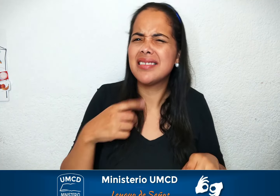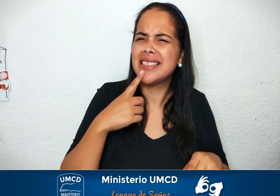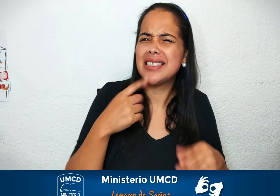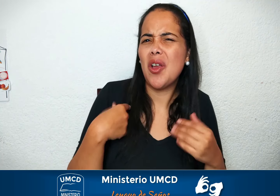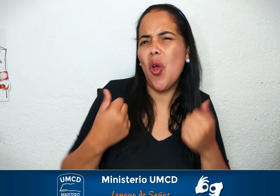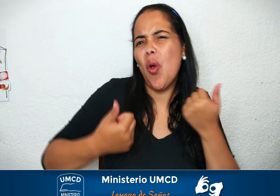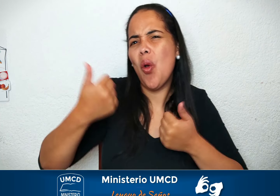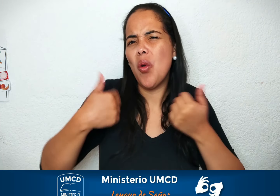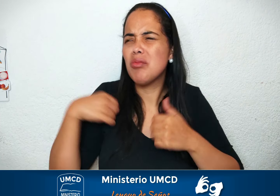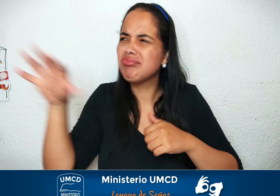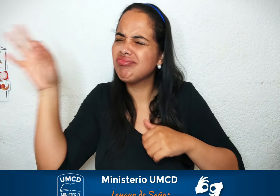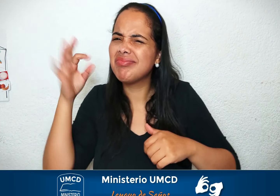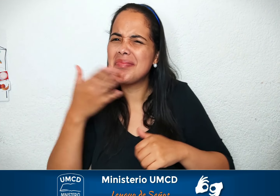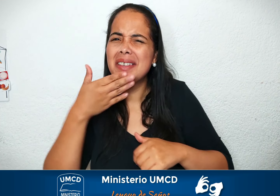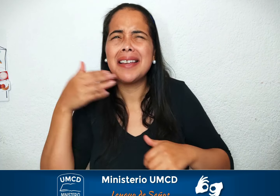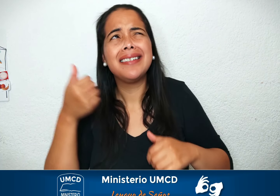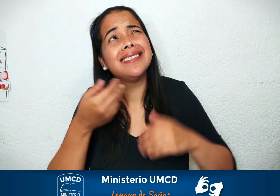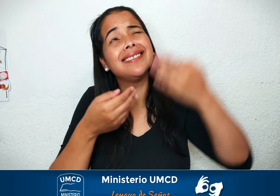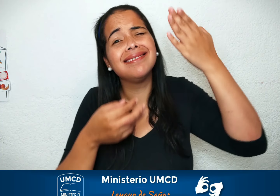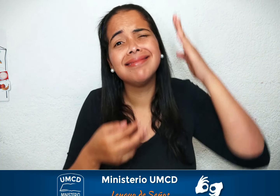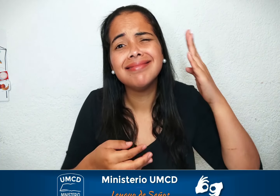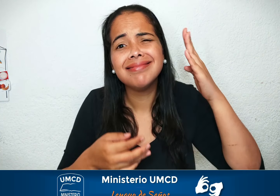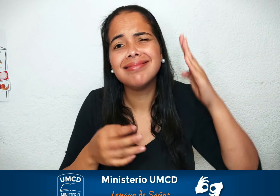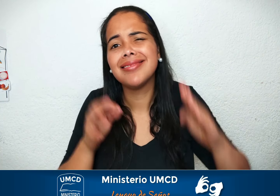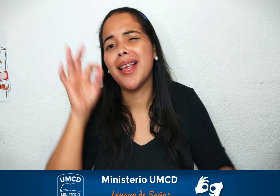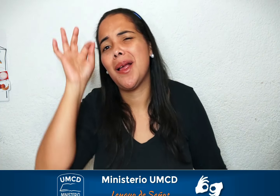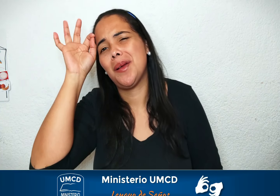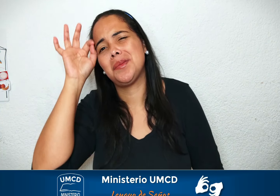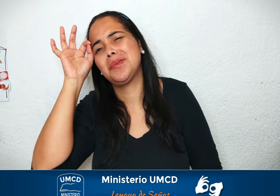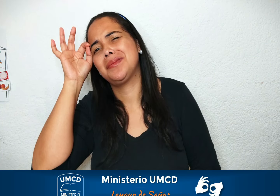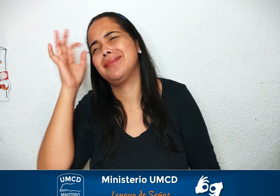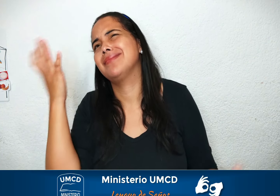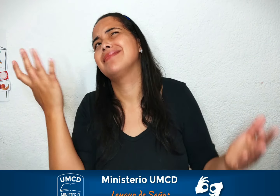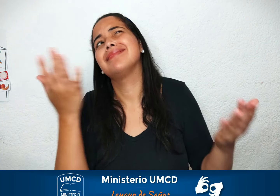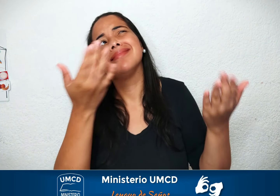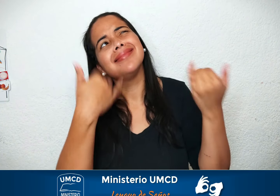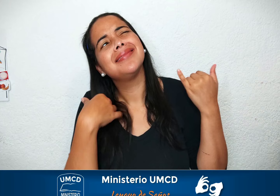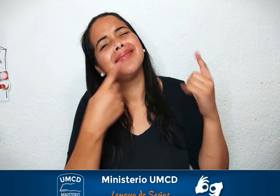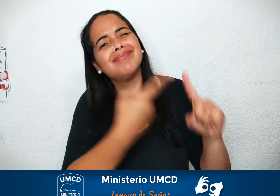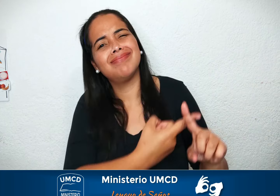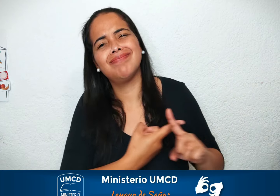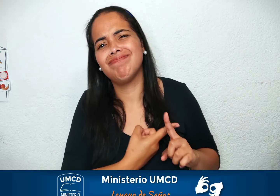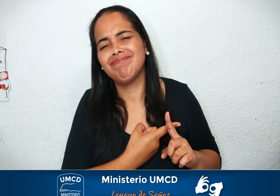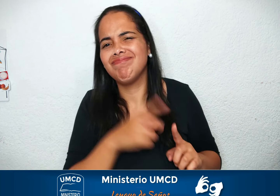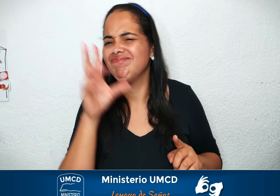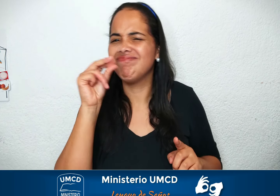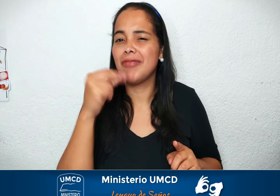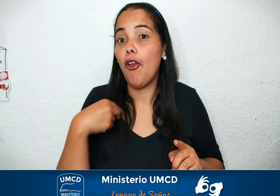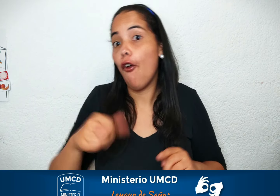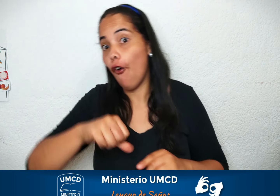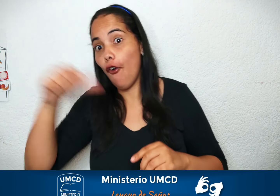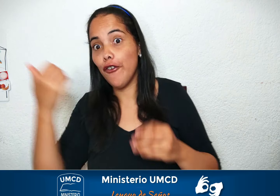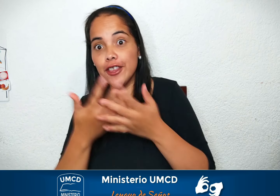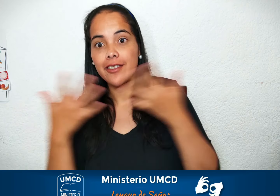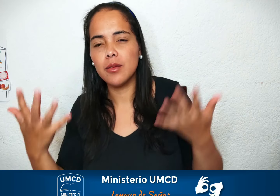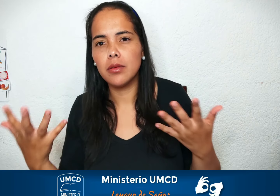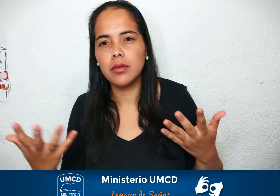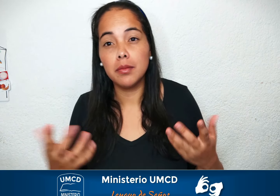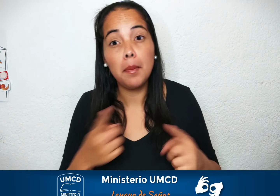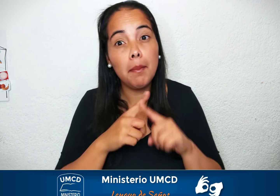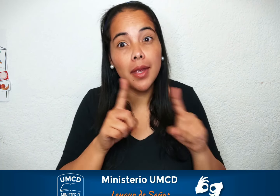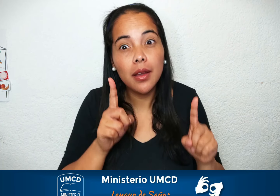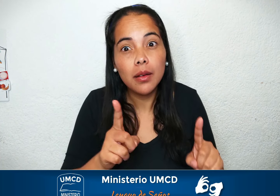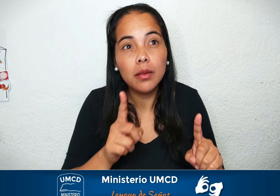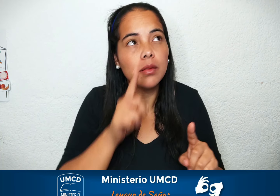varias opciones antes de poder considerar la opción que Dios nos da y la única para poder